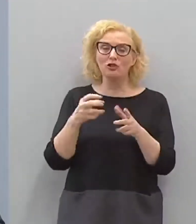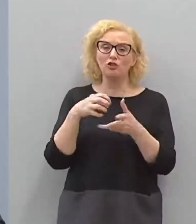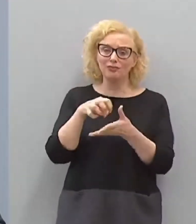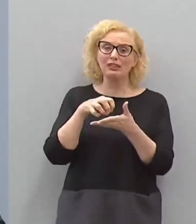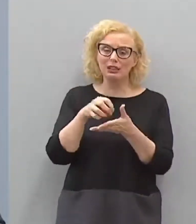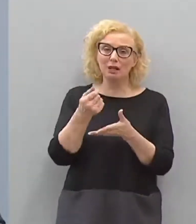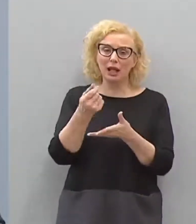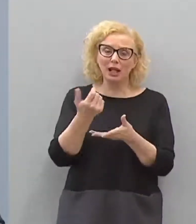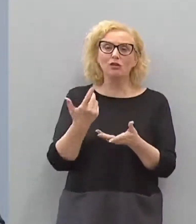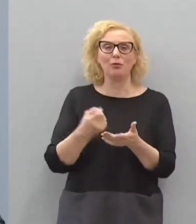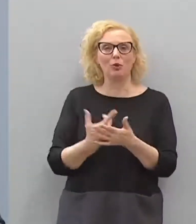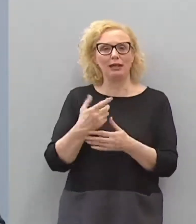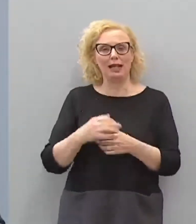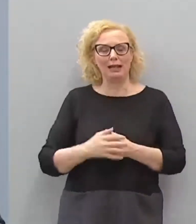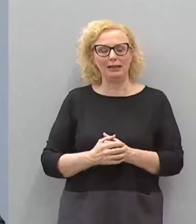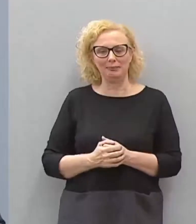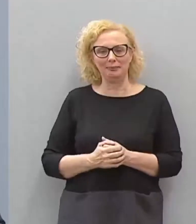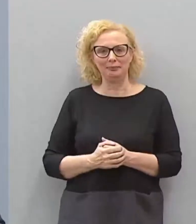importante